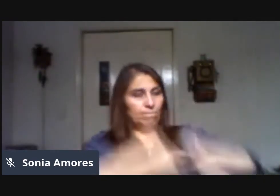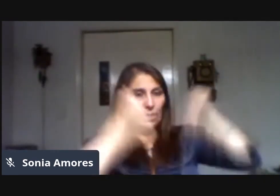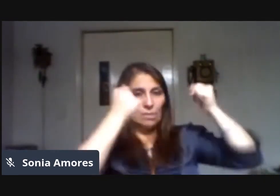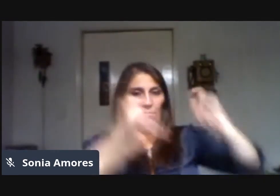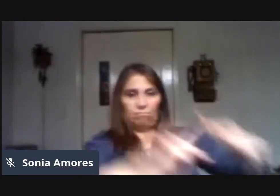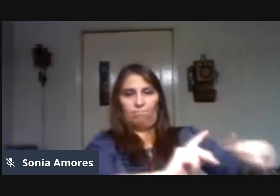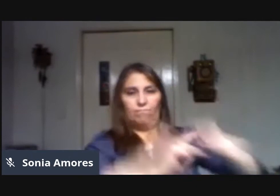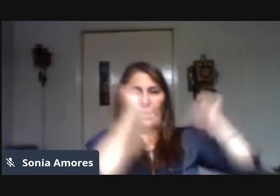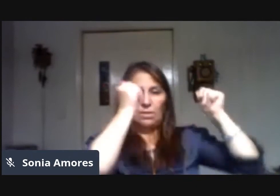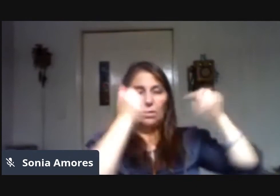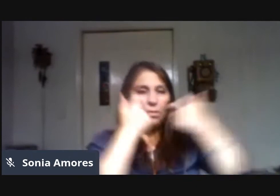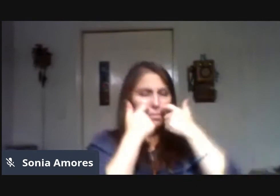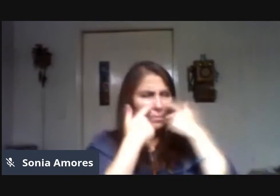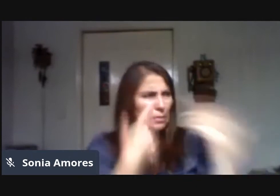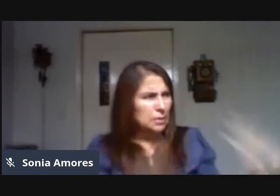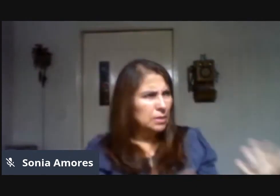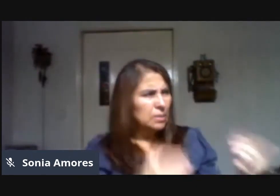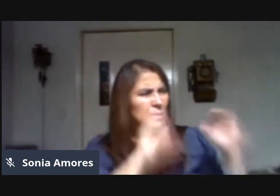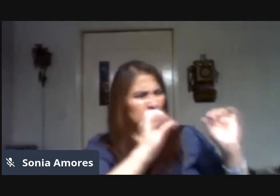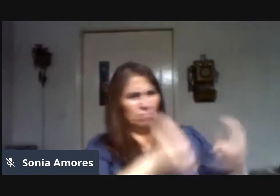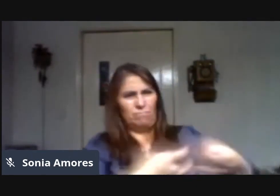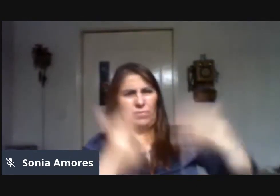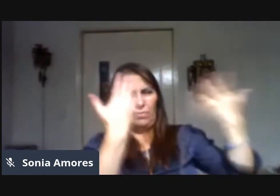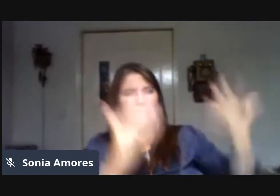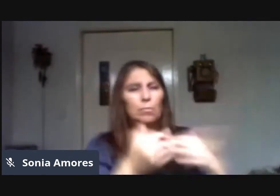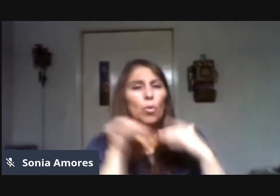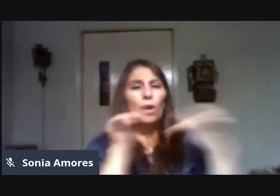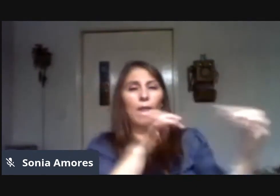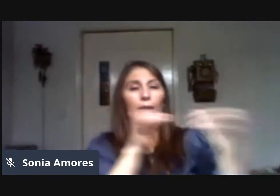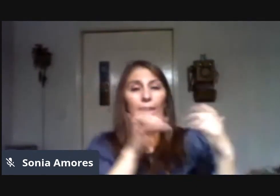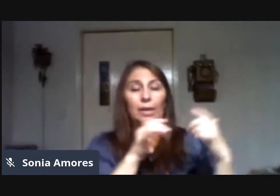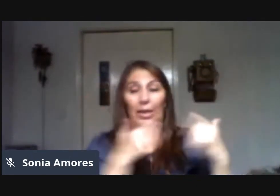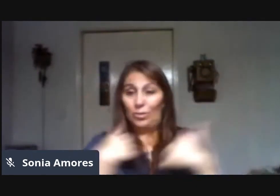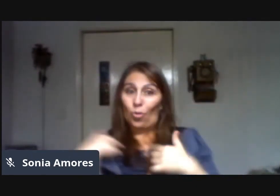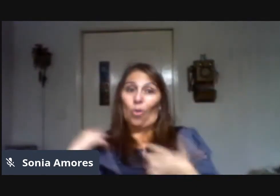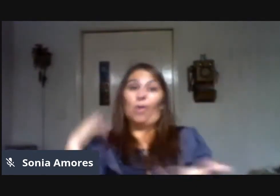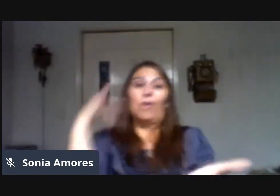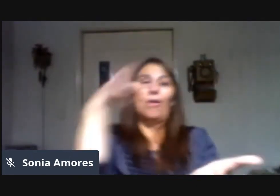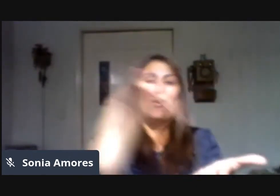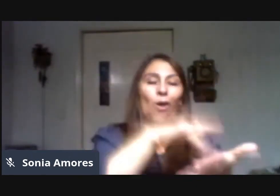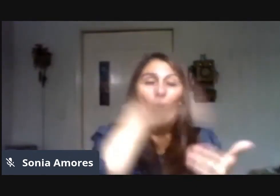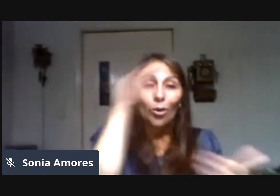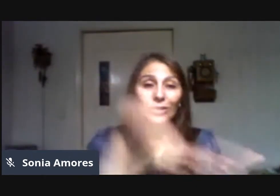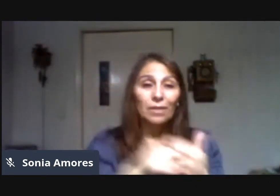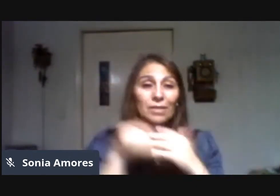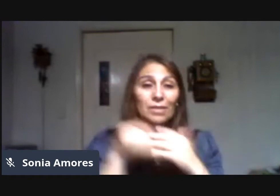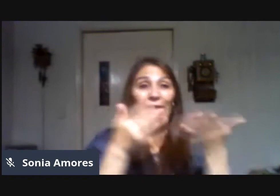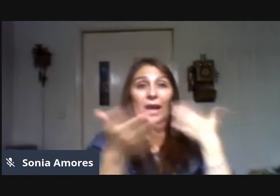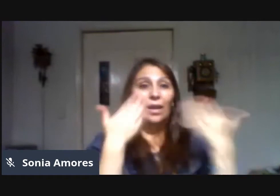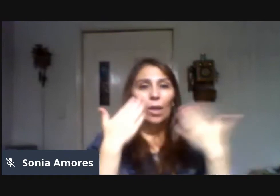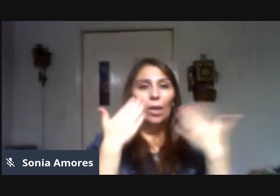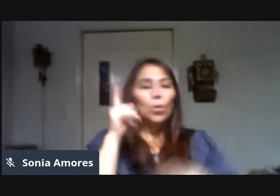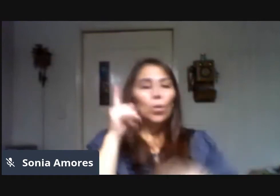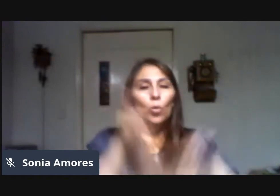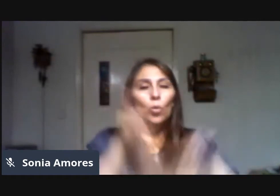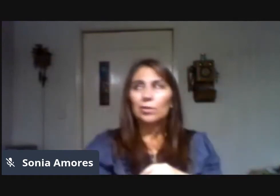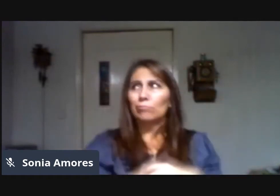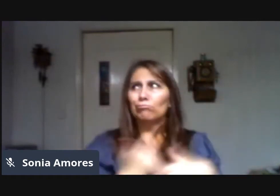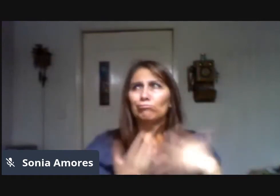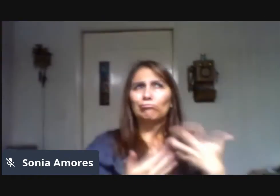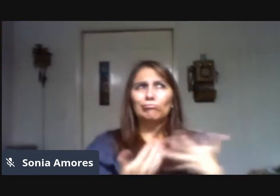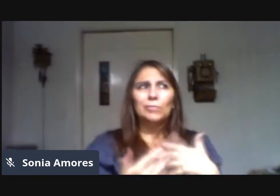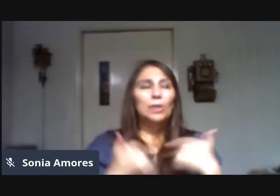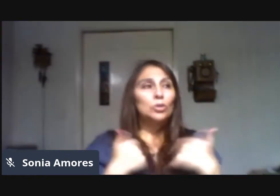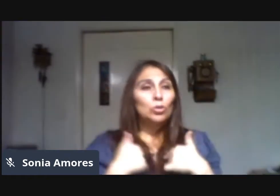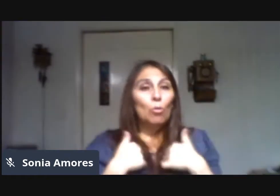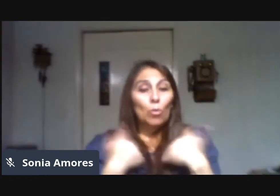Fuimos expulsados por la guerra y no hemos podido retornar muchos y muchas. Entonces, ¿cómo se brindan esas garantías para el retorno